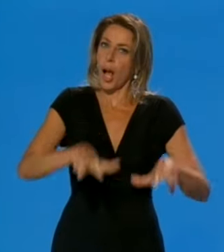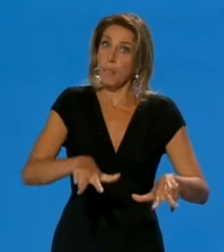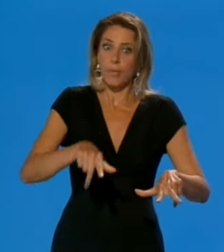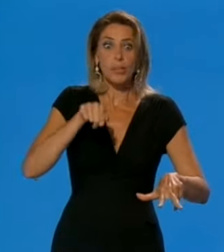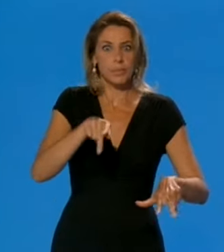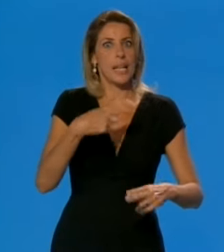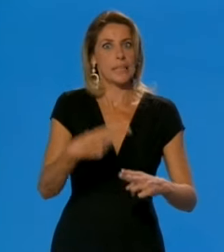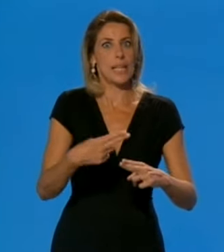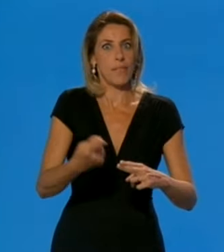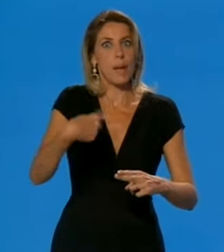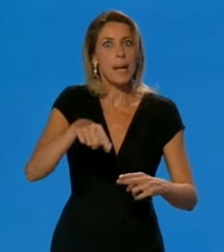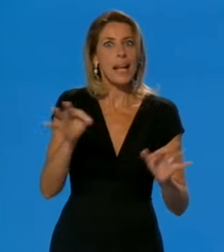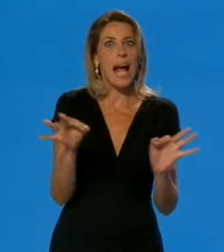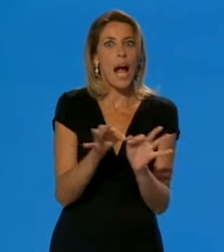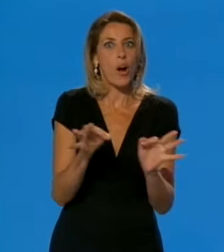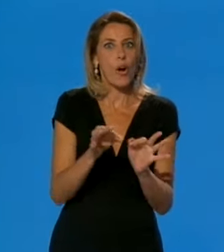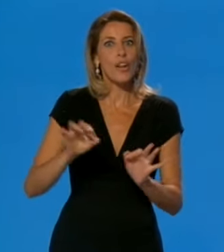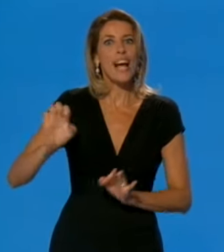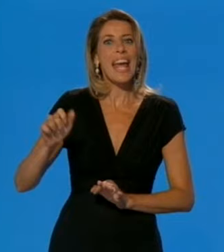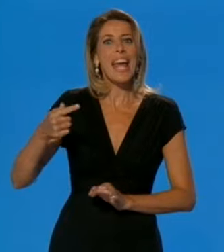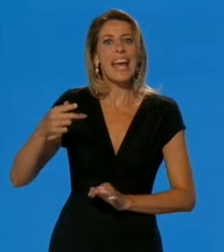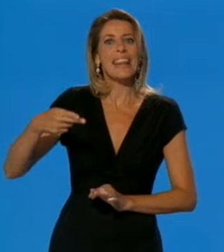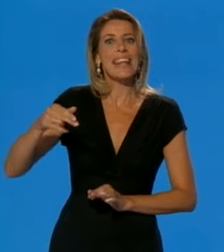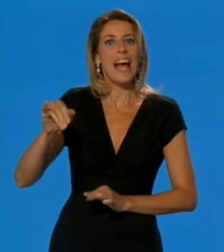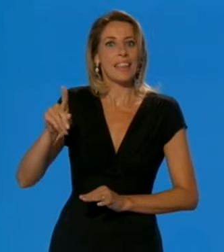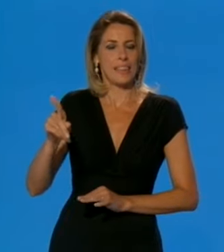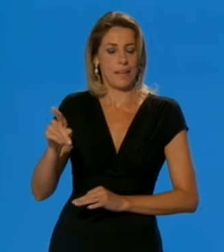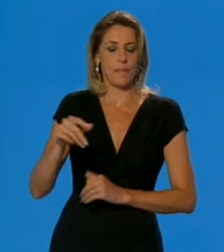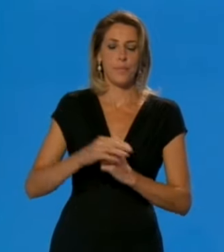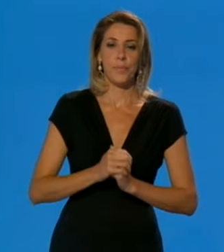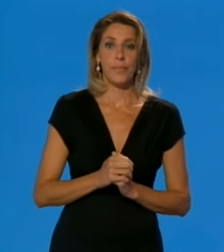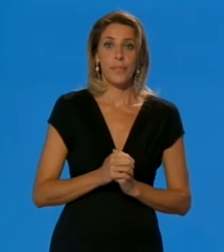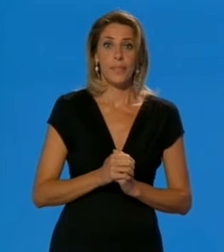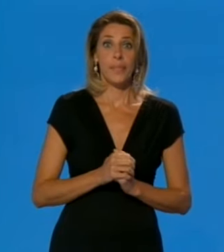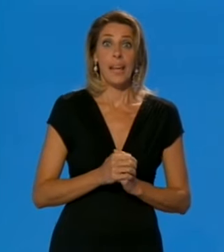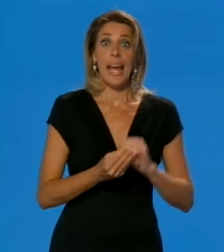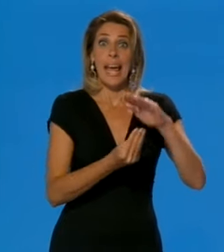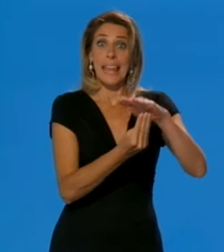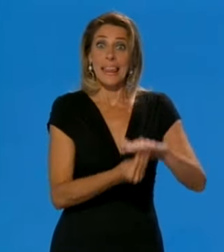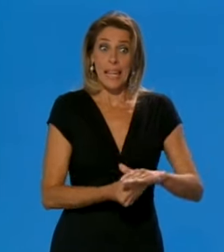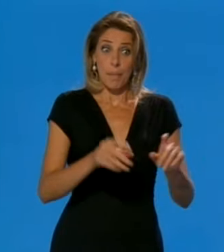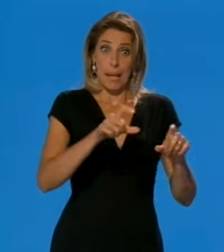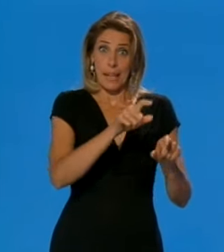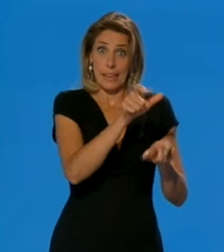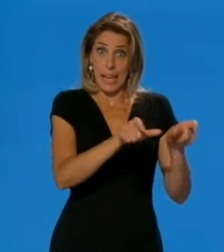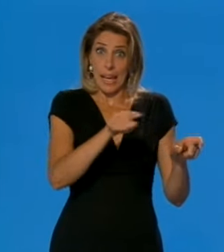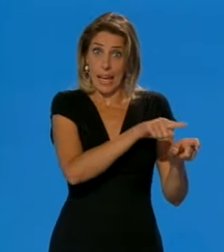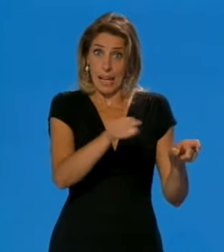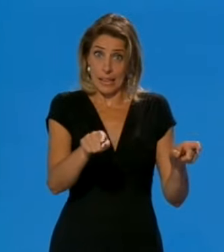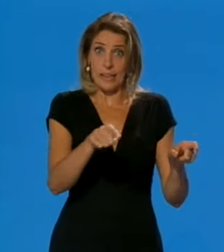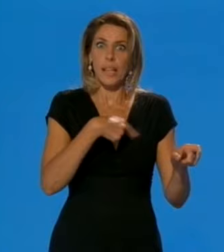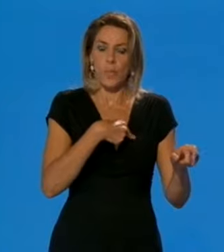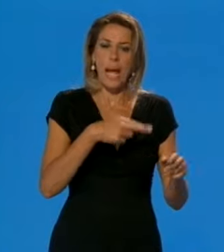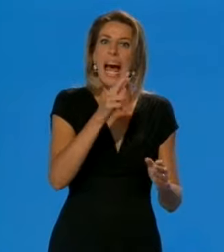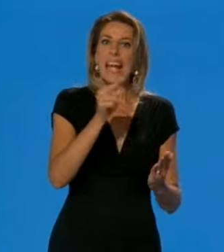attesi in vista dell'accordo con eti ad il referendum sui dipendenti tra sui